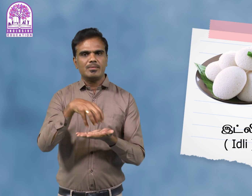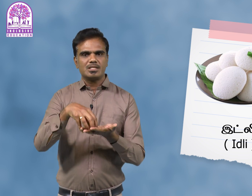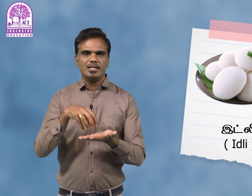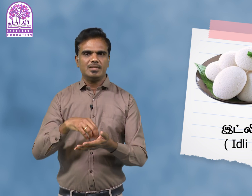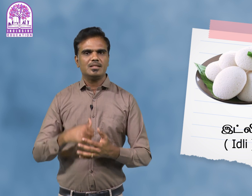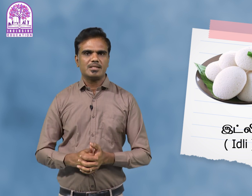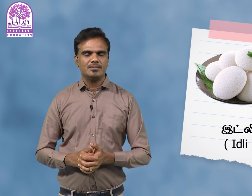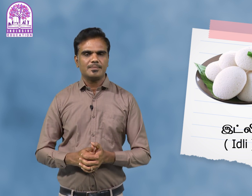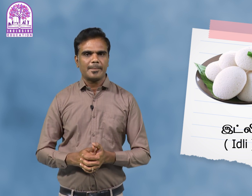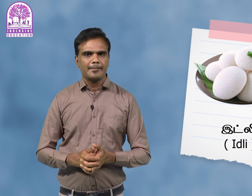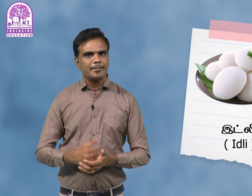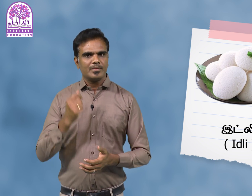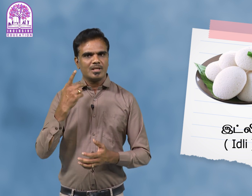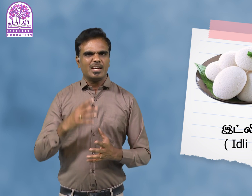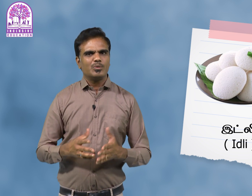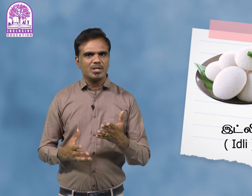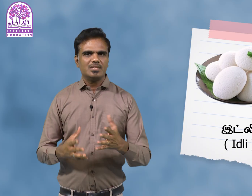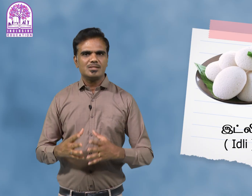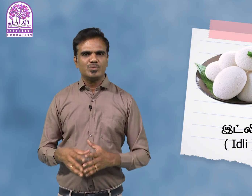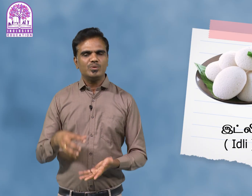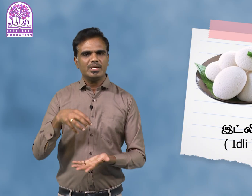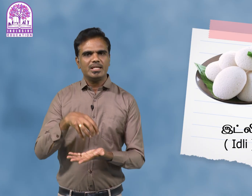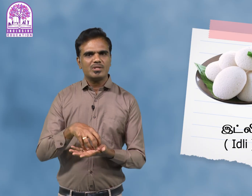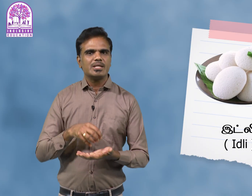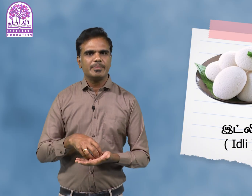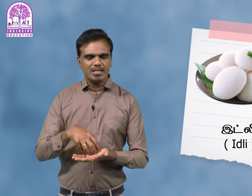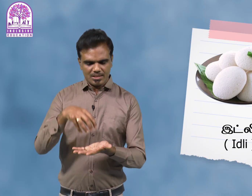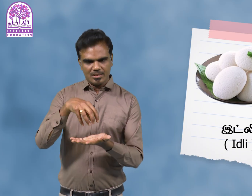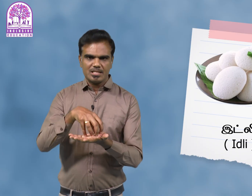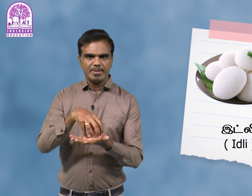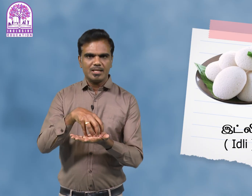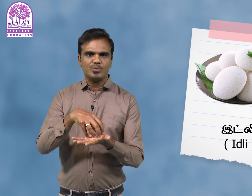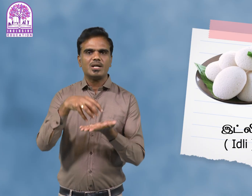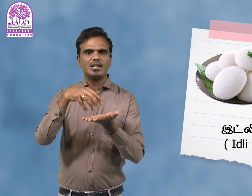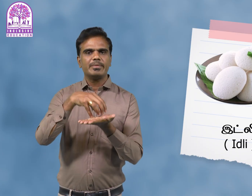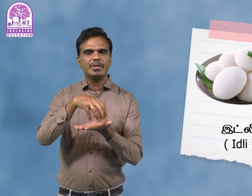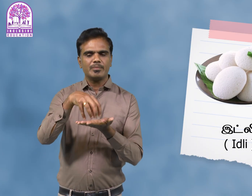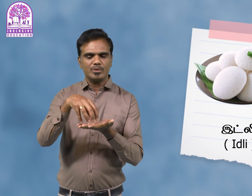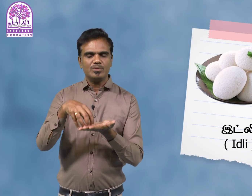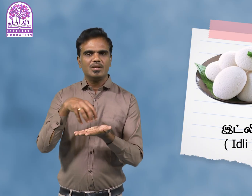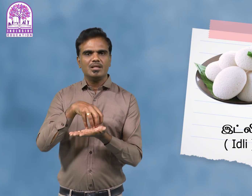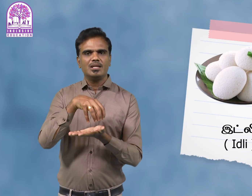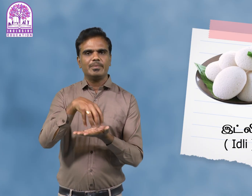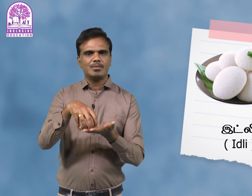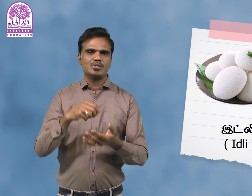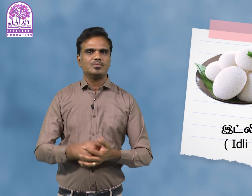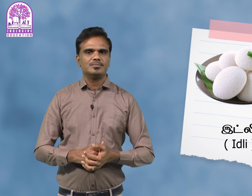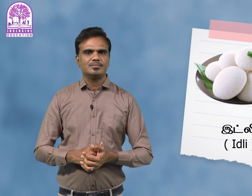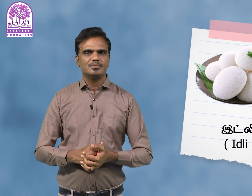காமிச்சிங்கனால இட்லி தான் சைன். அதெல்லாம் உங்களுக்கே தெரிஞ்சிருக்கும். இட்லியோட ஷேப் எப்படி இருக்குது, இந்த ஷேப்பில் தான் இருக்கும். அதனால் நம்ம எப்படி காமிக்கிறோம், எப்படி காமிச்சிடுறோம்.